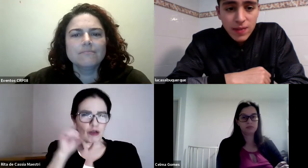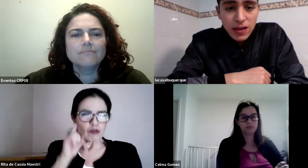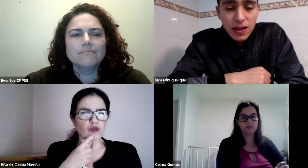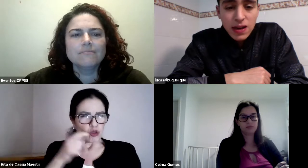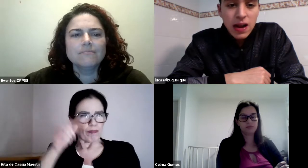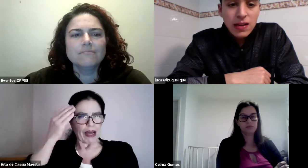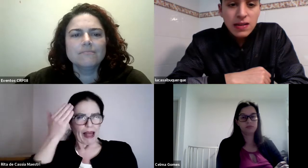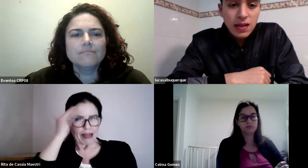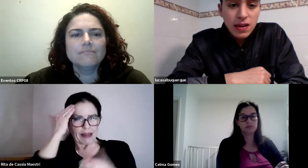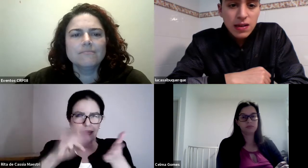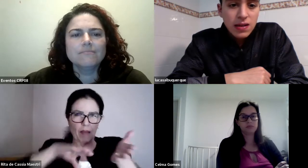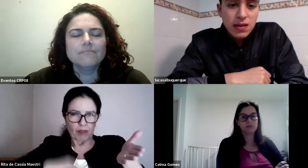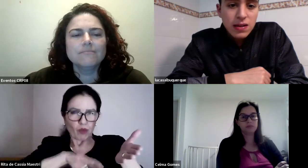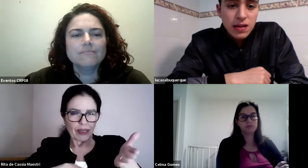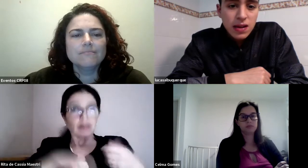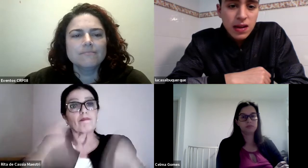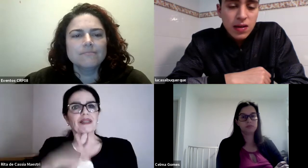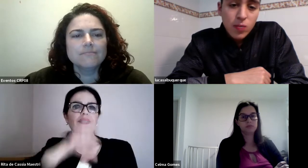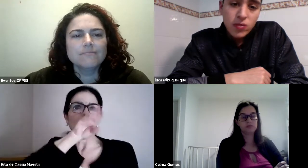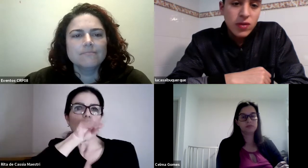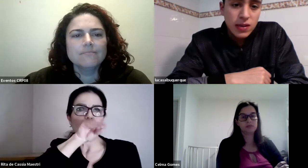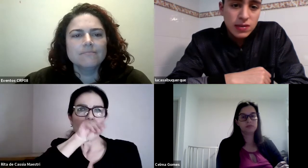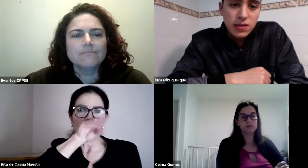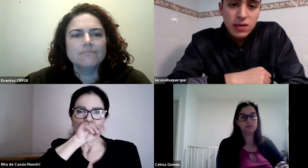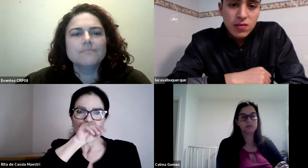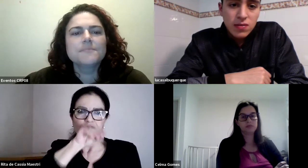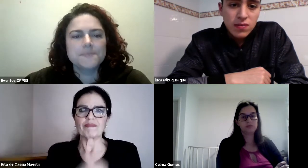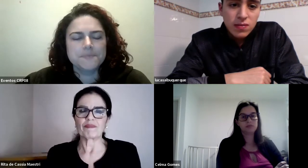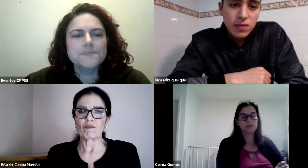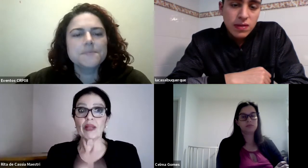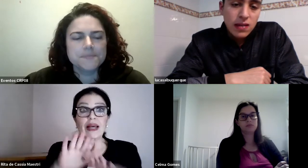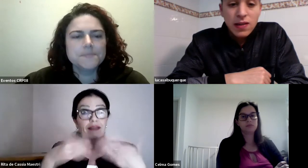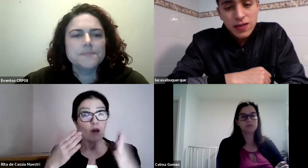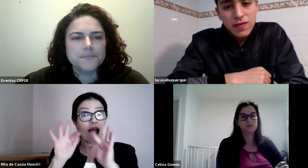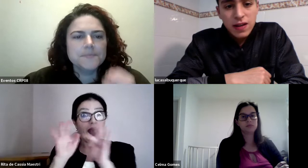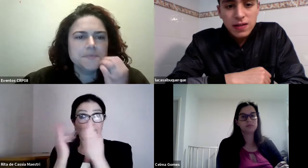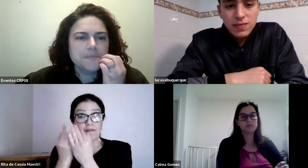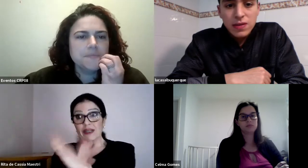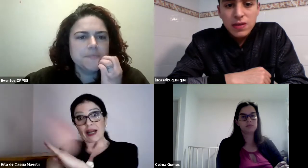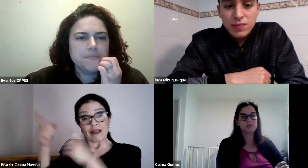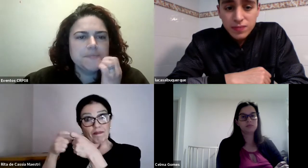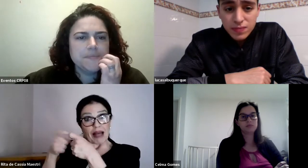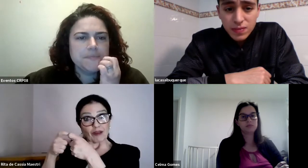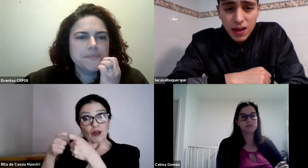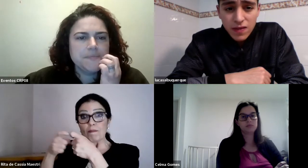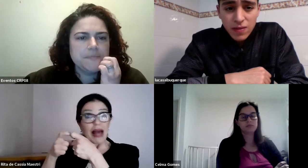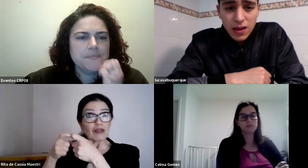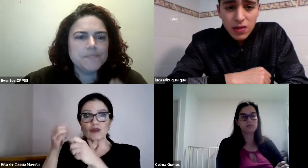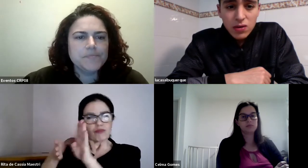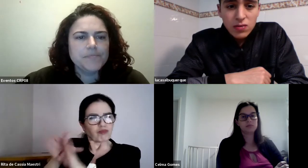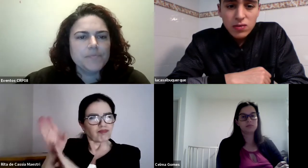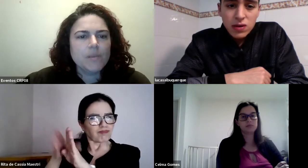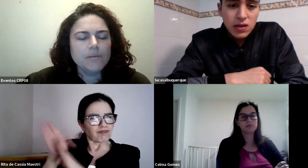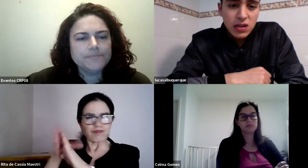precisava aprender a entender o português. Então, através da fala. A